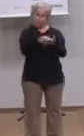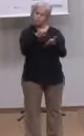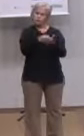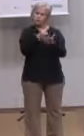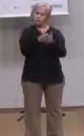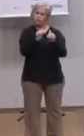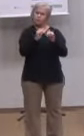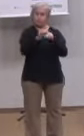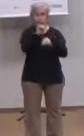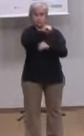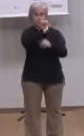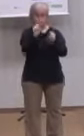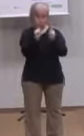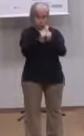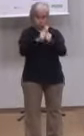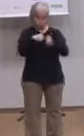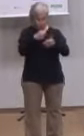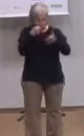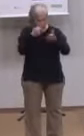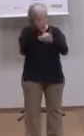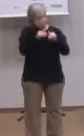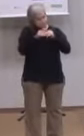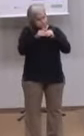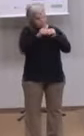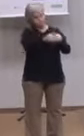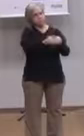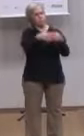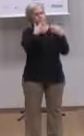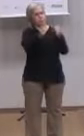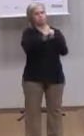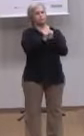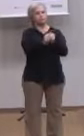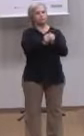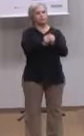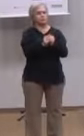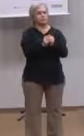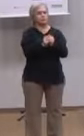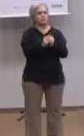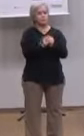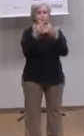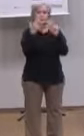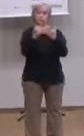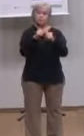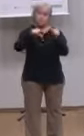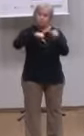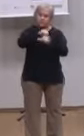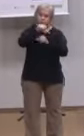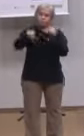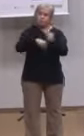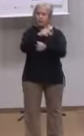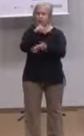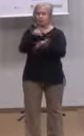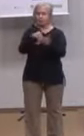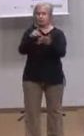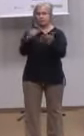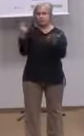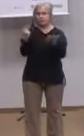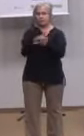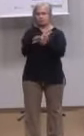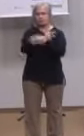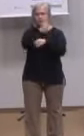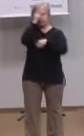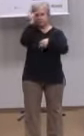Quem quiser vir comigo, fiquem à vontade, vamos cobrar junto. E vamos mudar a realidade do